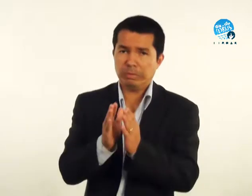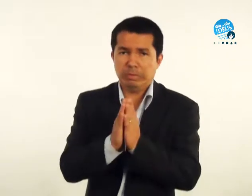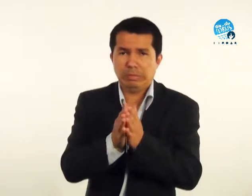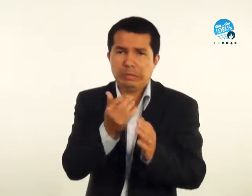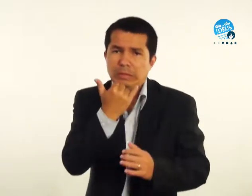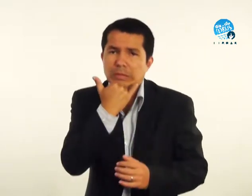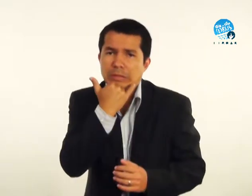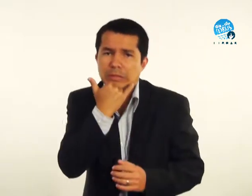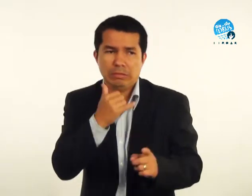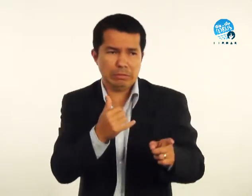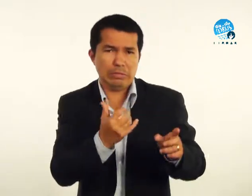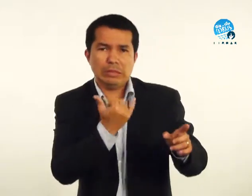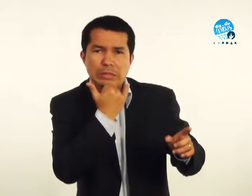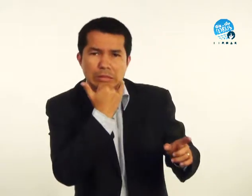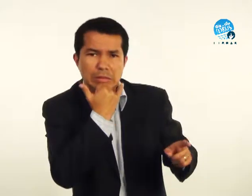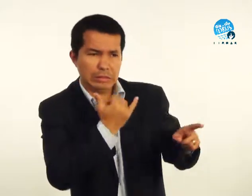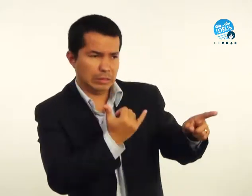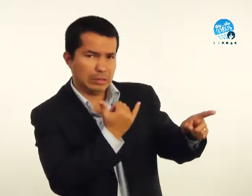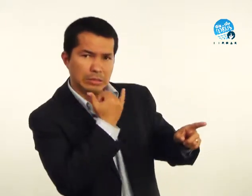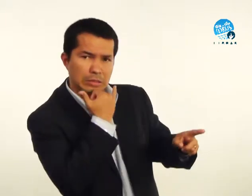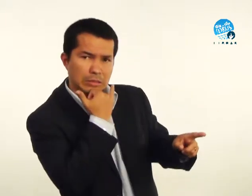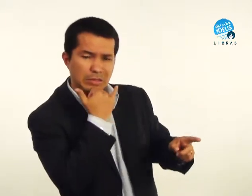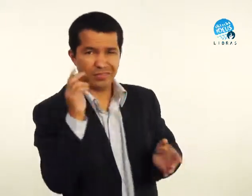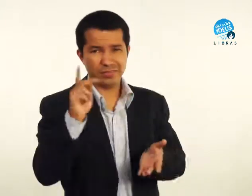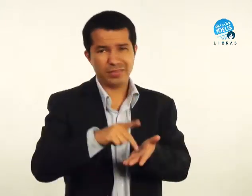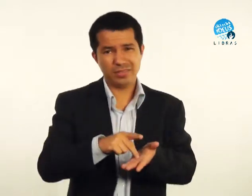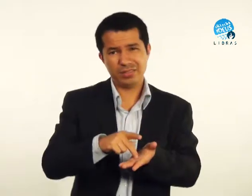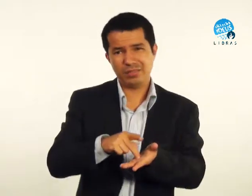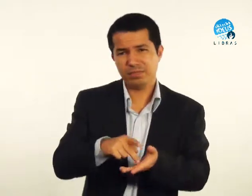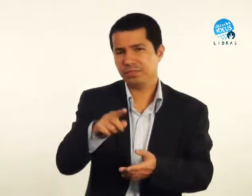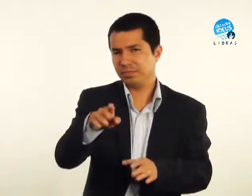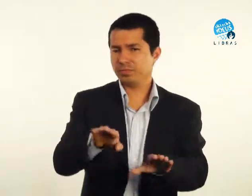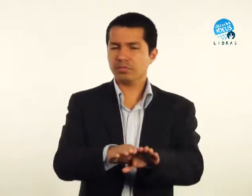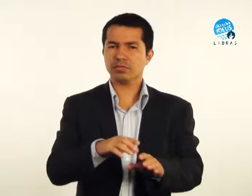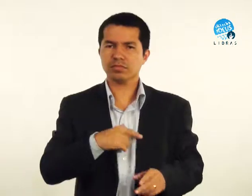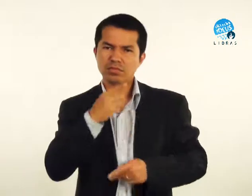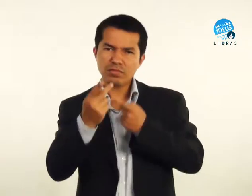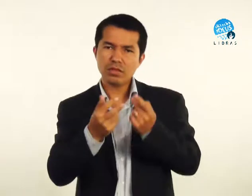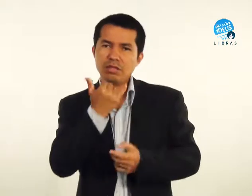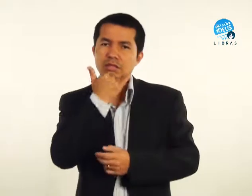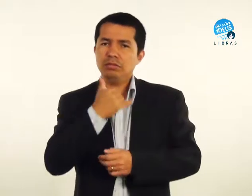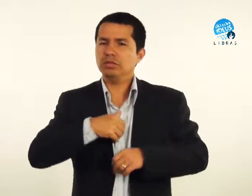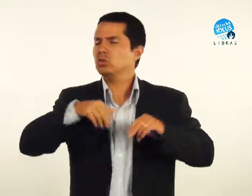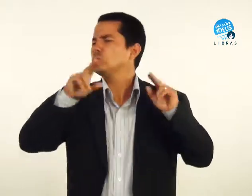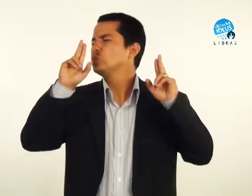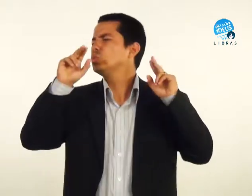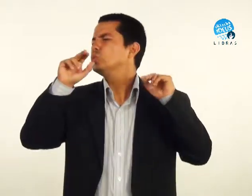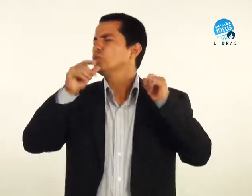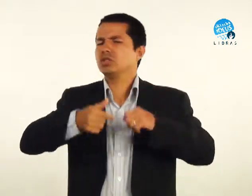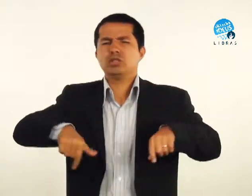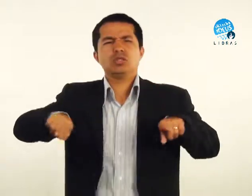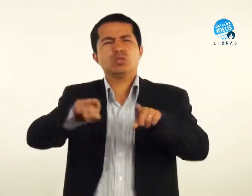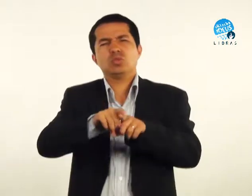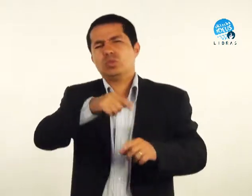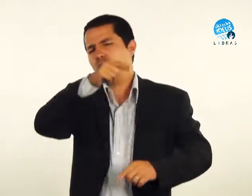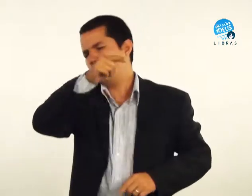A gente pede desculpas, não é verdade? Diz que nunca mais vai fazer